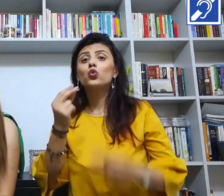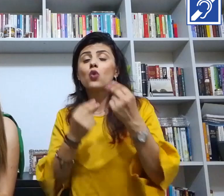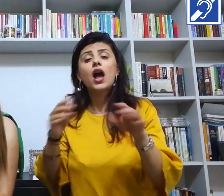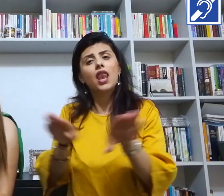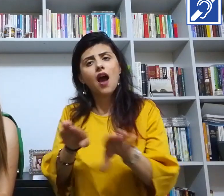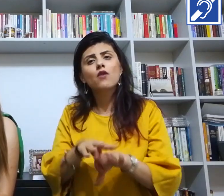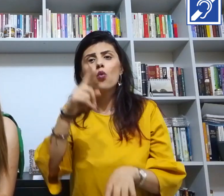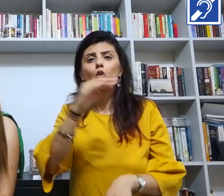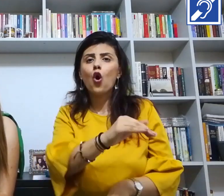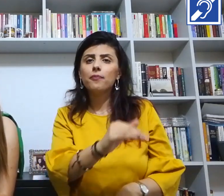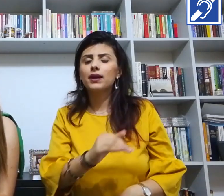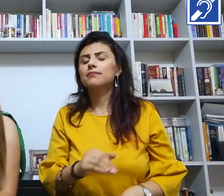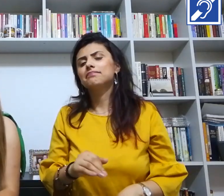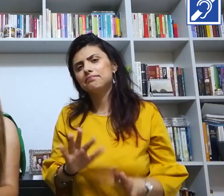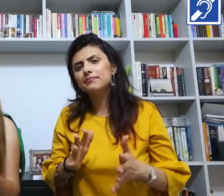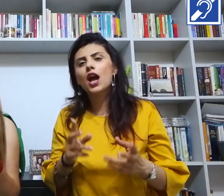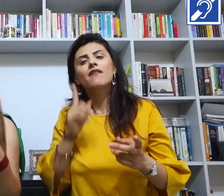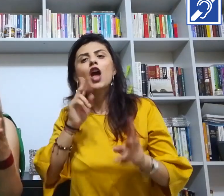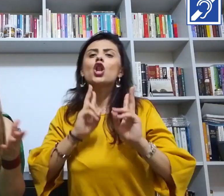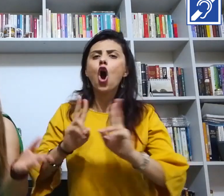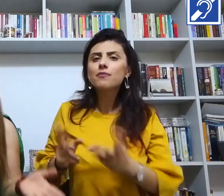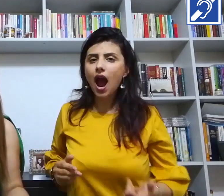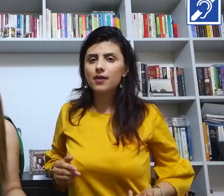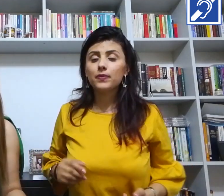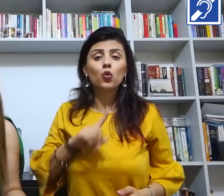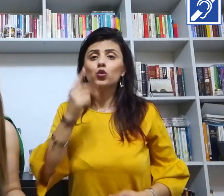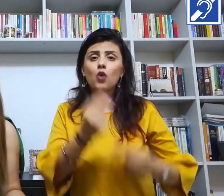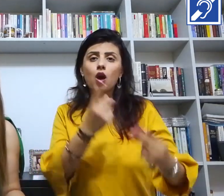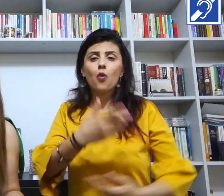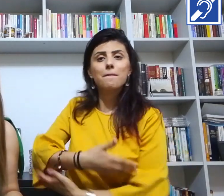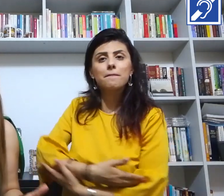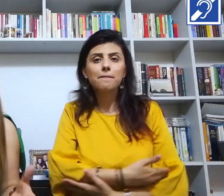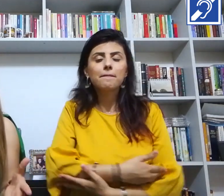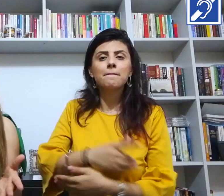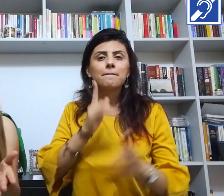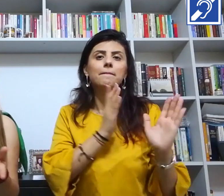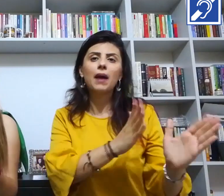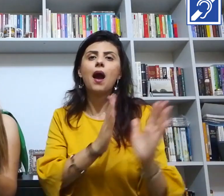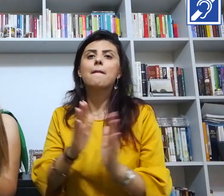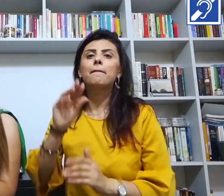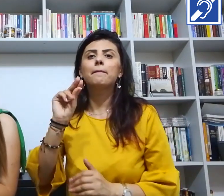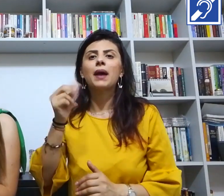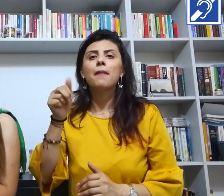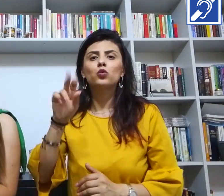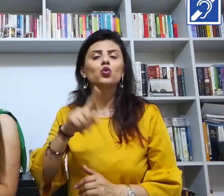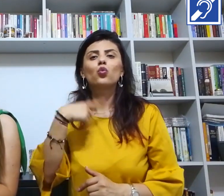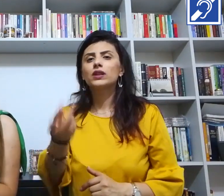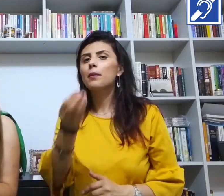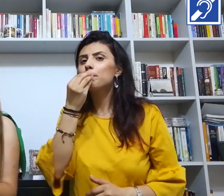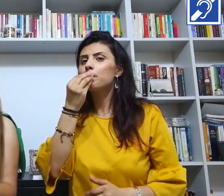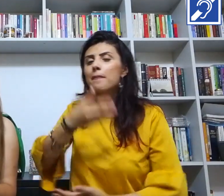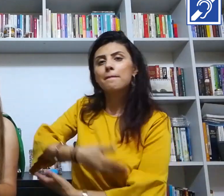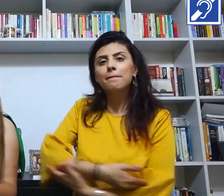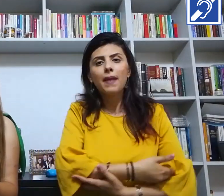fel ca un copil tipic, adică nu se joacă cu păpușile într-un mod adecvat, nu îi dă să mănânce bebelușului, nu